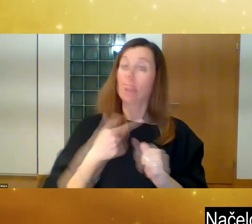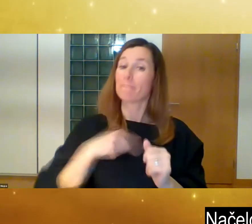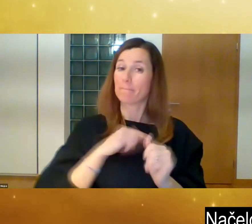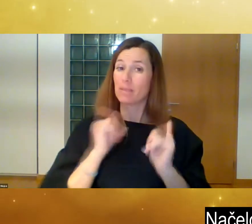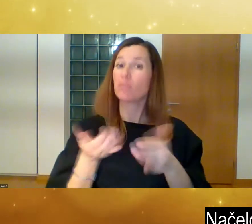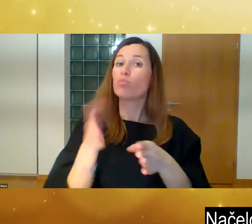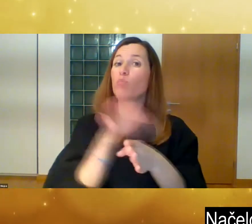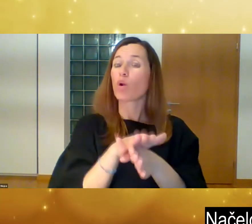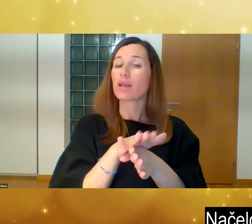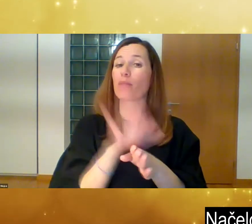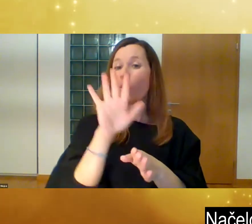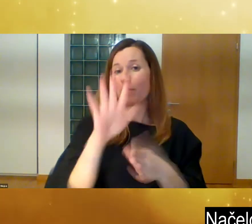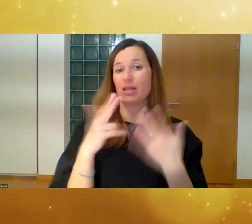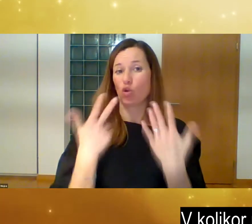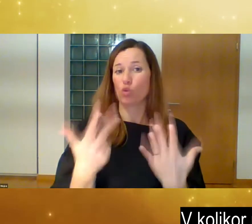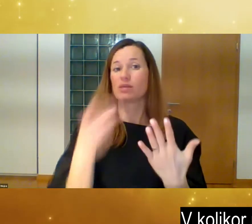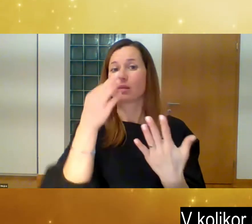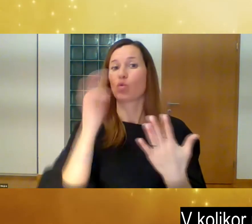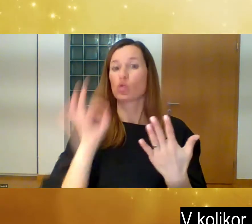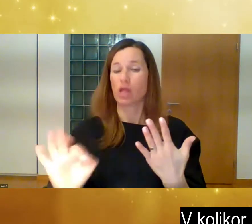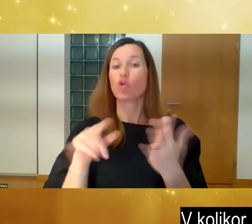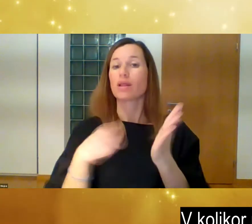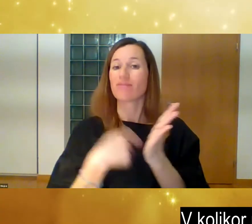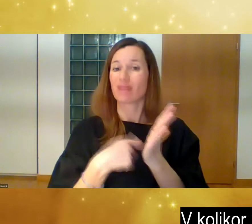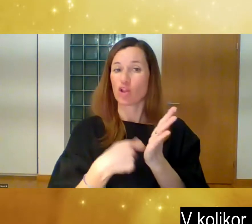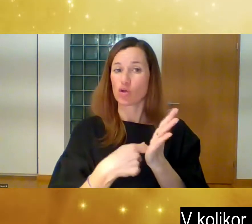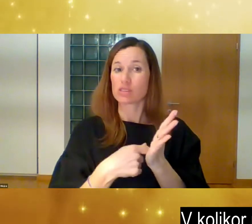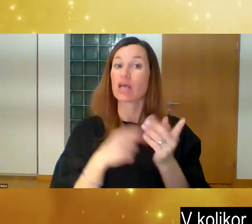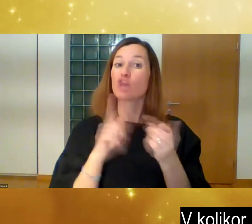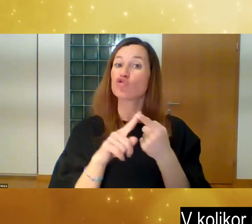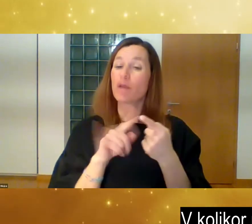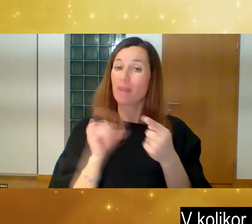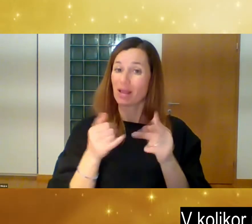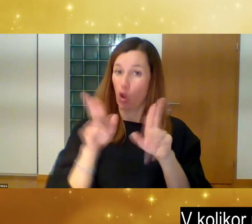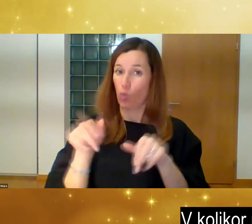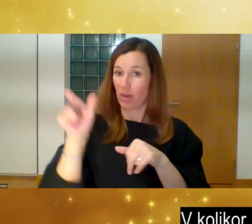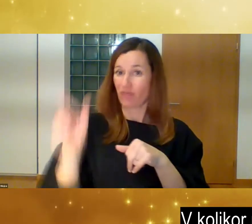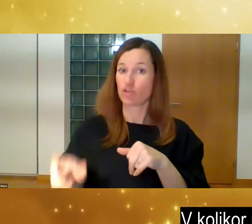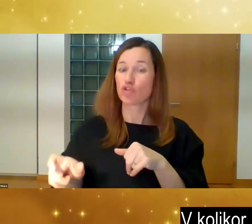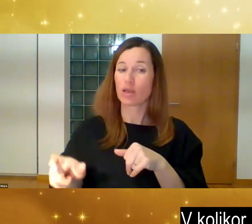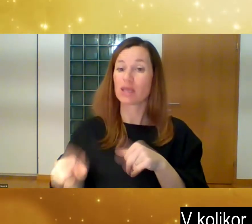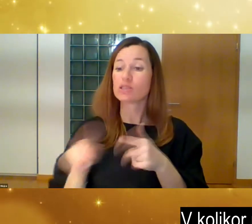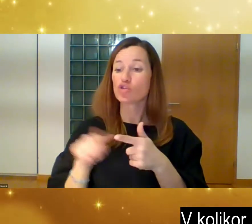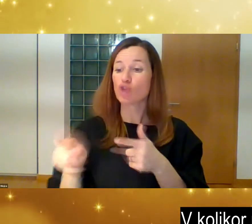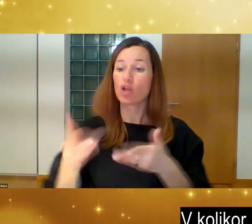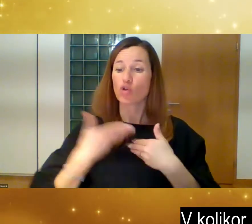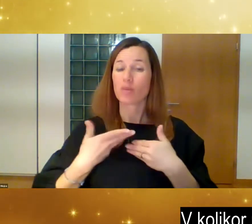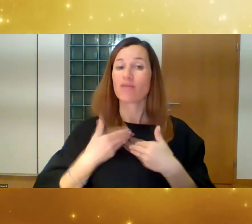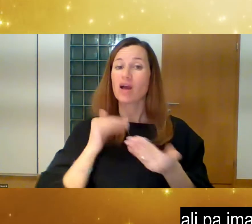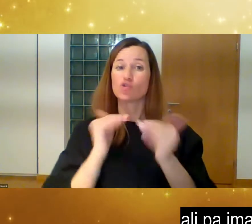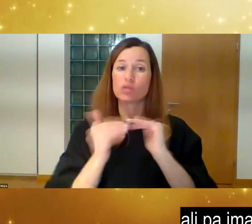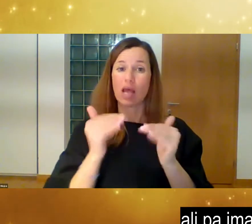85% te vrednosti, vkolikor pa je upravičenec dobiva socialno